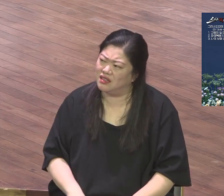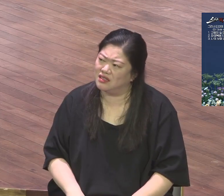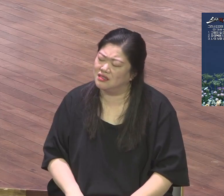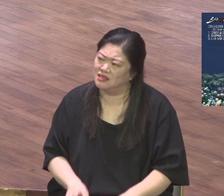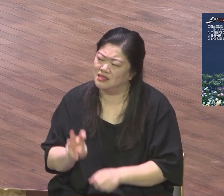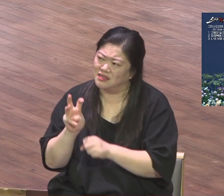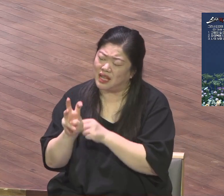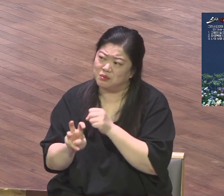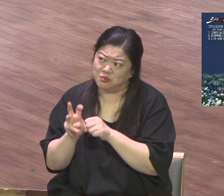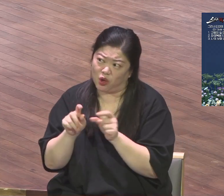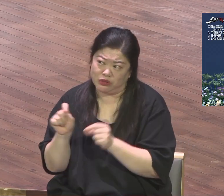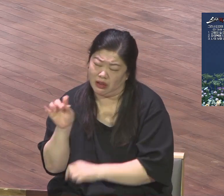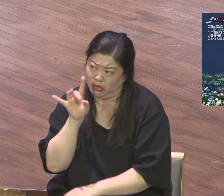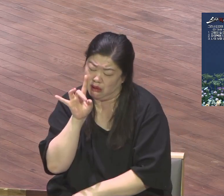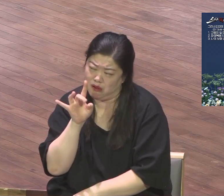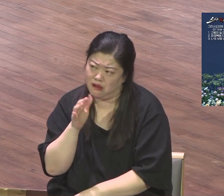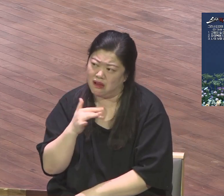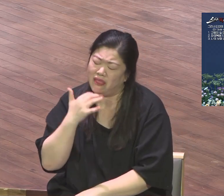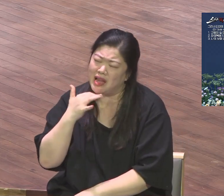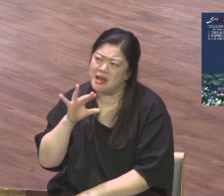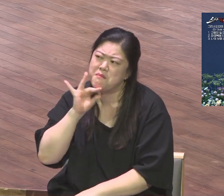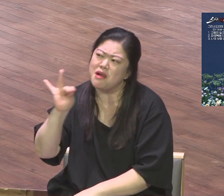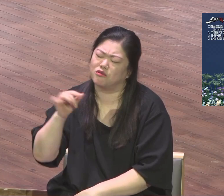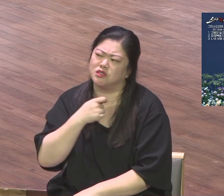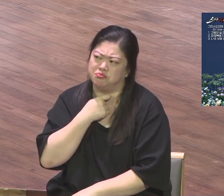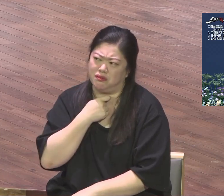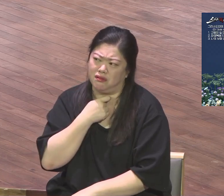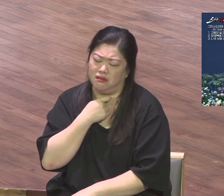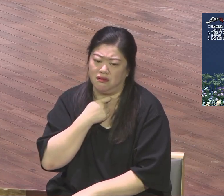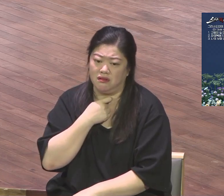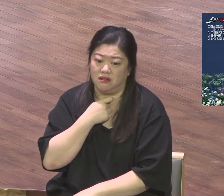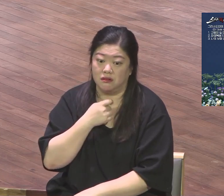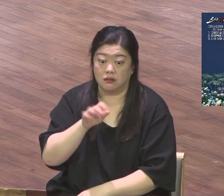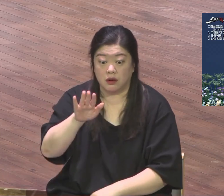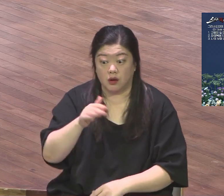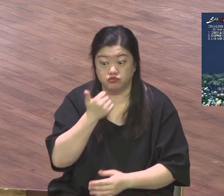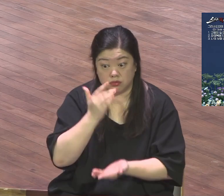왜 웃으세요? 정은진 목사님 120살까지 사셨냐고.